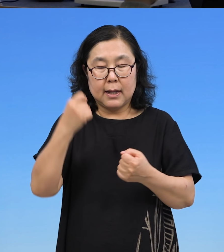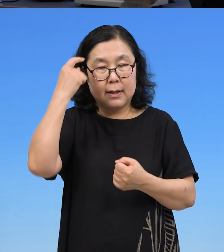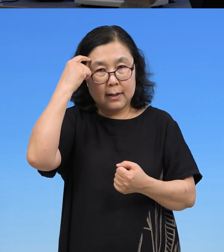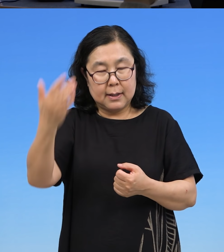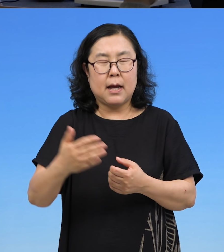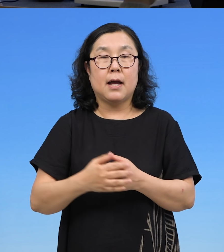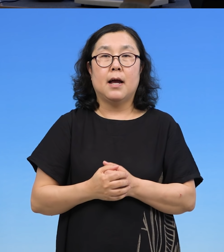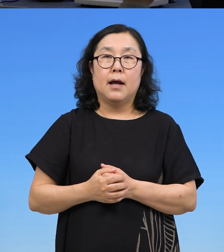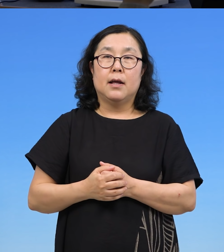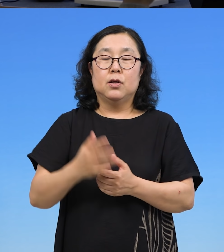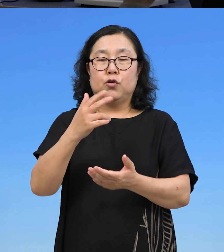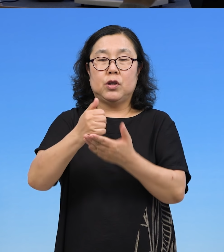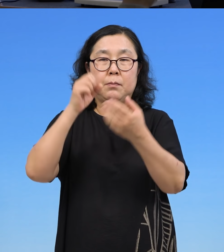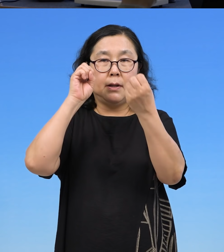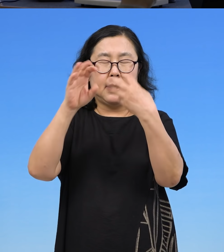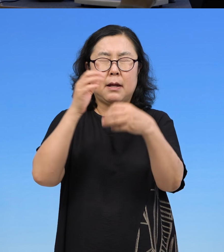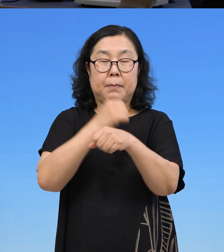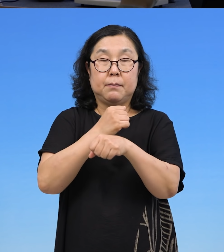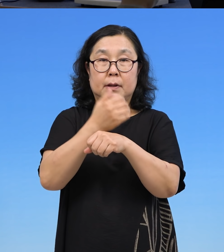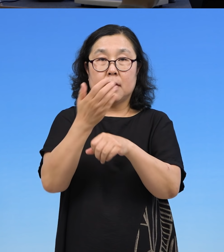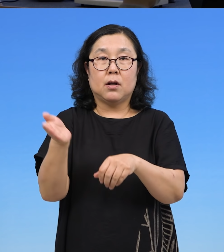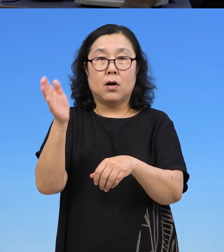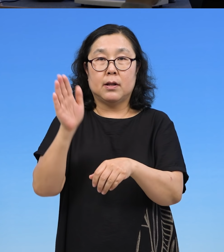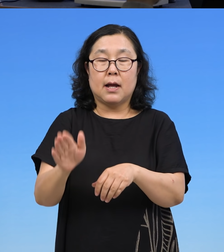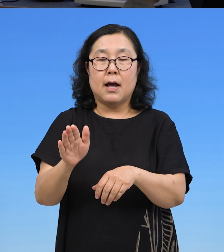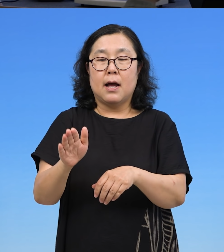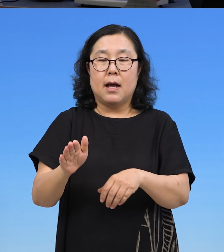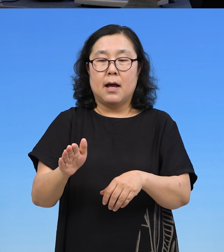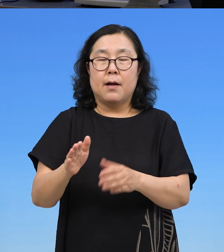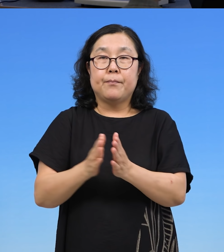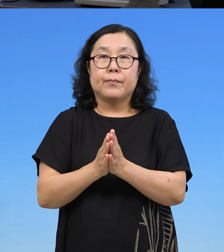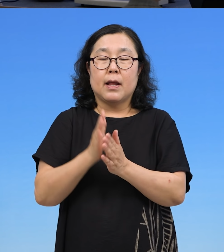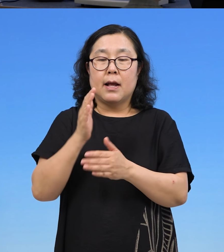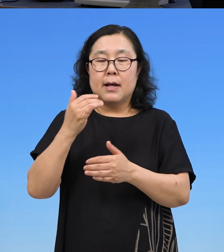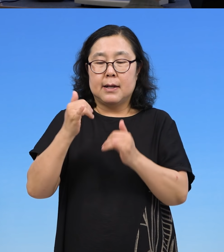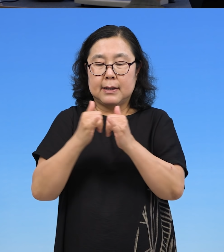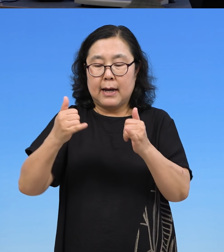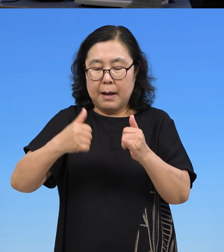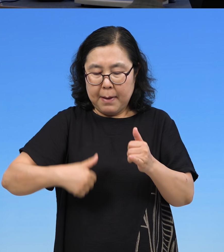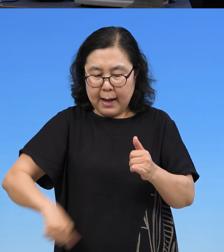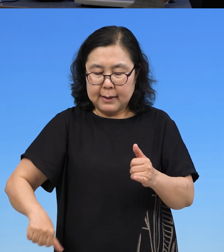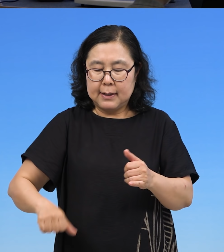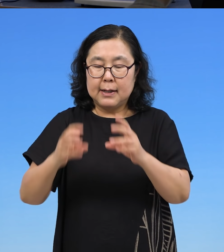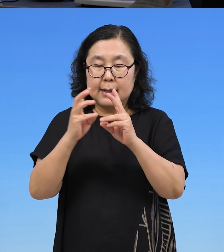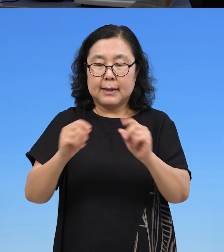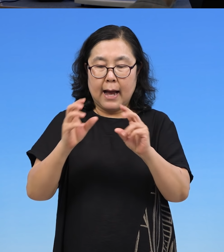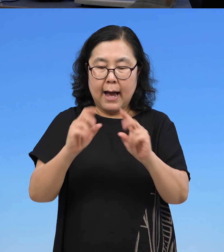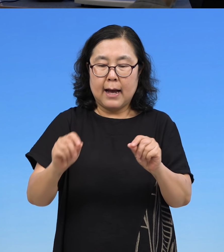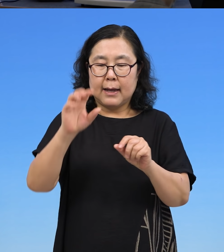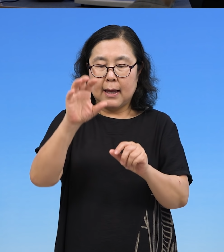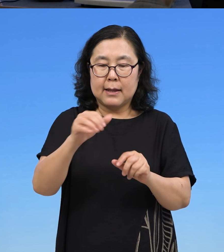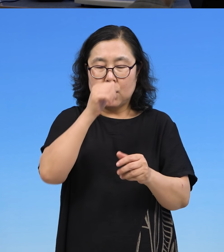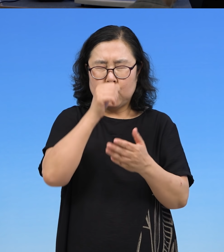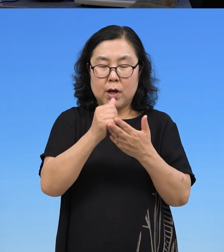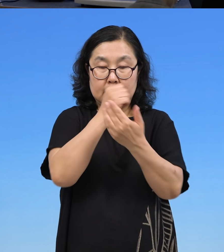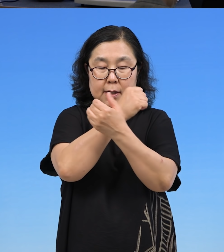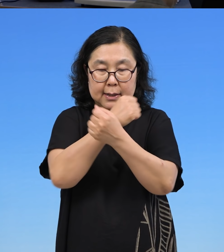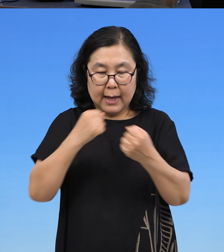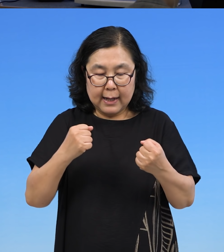사하겠느냐 그랬더니 10절에 주님의 반응입니다 그러나 인자가 땅에서 죄를 사하는 권세가 있는 줄을